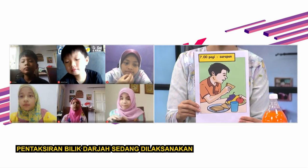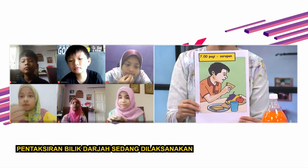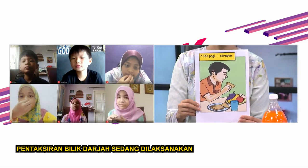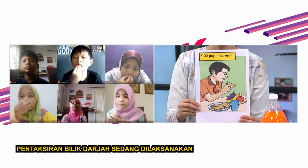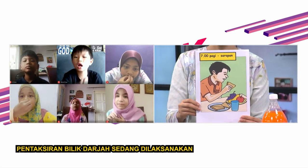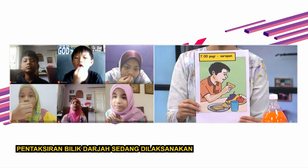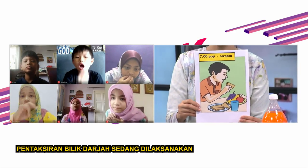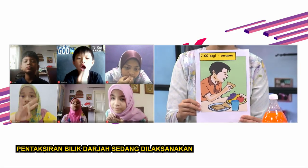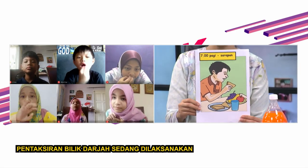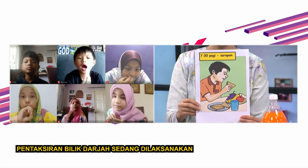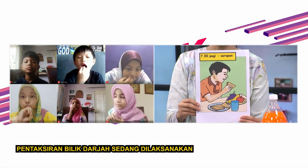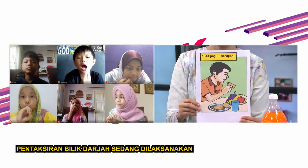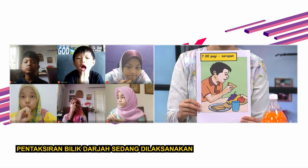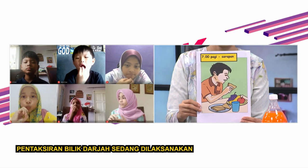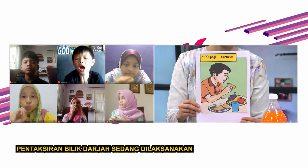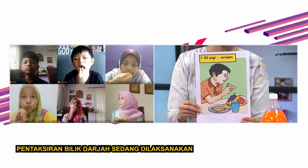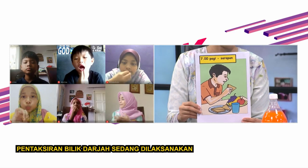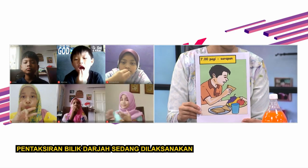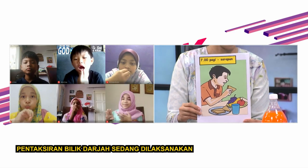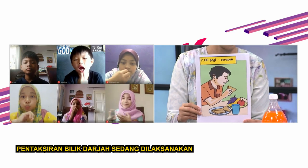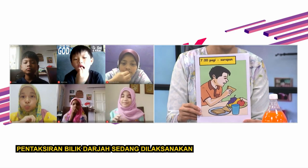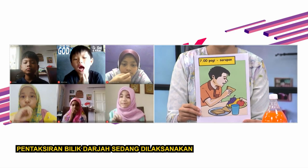ataupun sarapan.